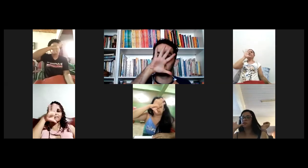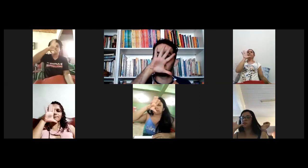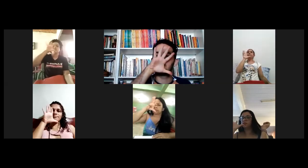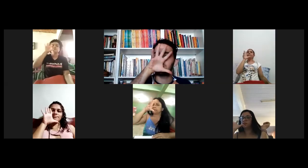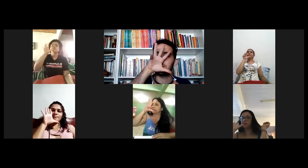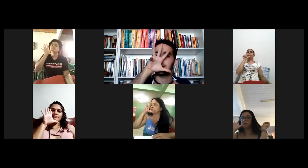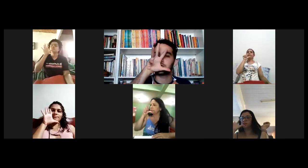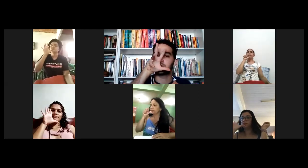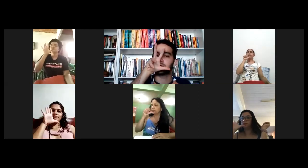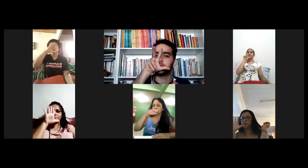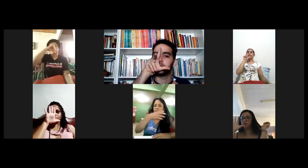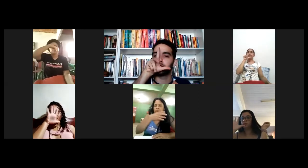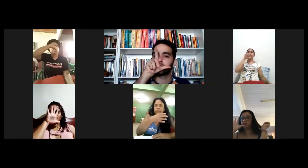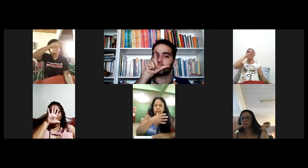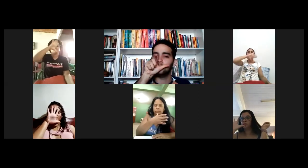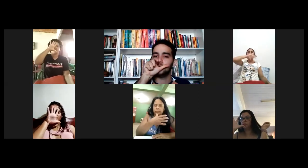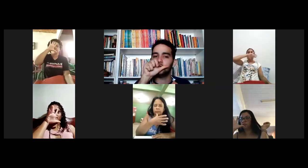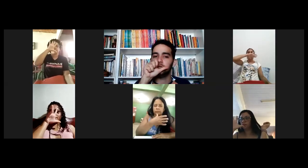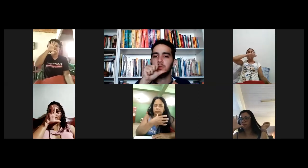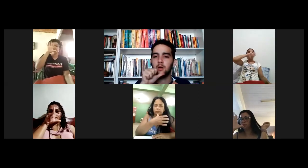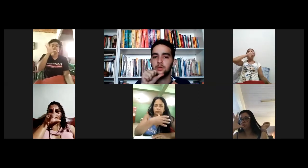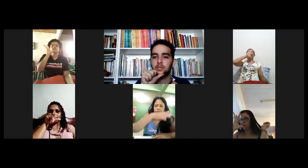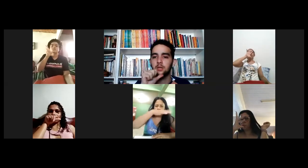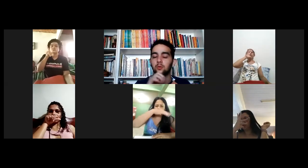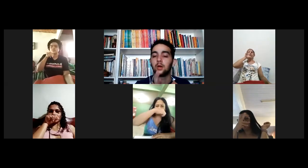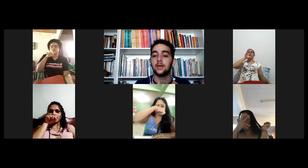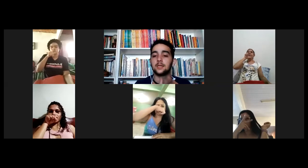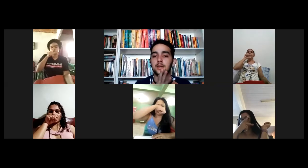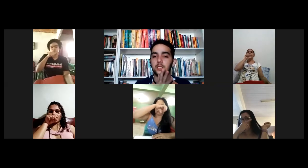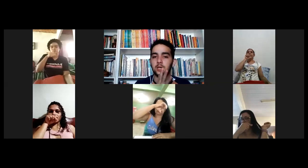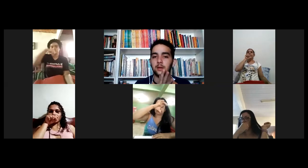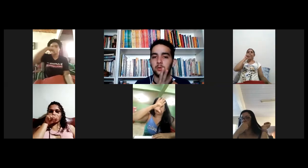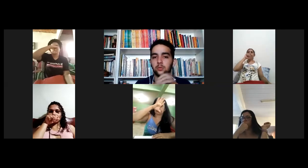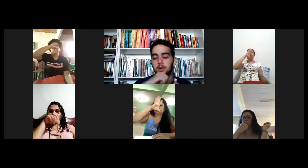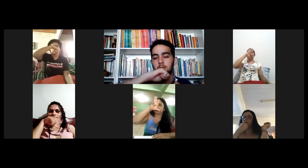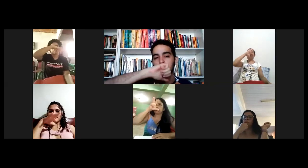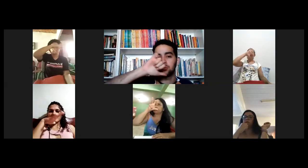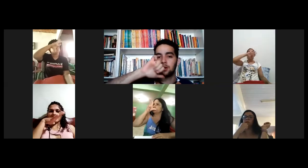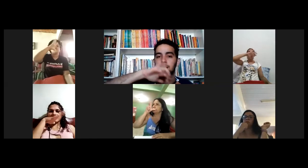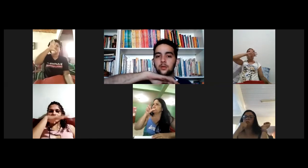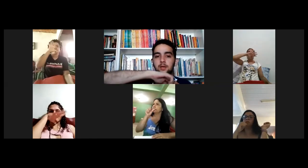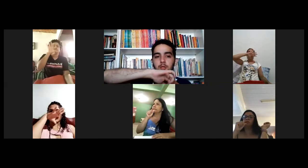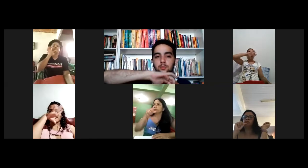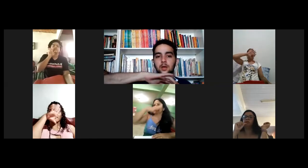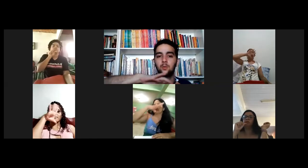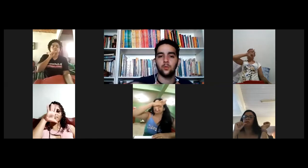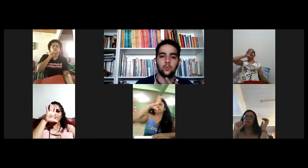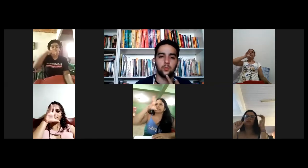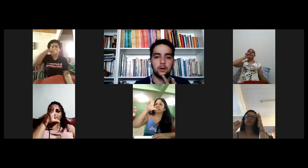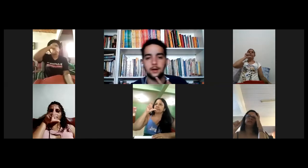o seu rosto e baixando os dedos do mindinho ao indicador, sem tirar a mão do queixo, do polegar do queixo,